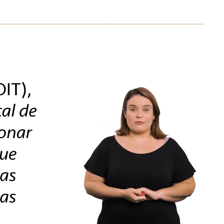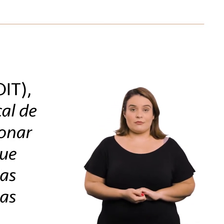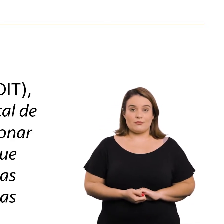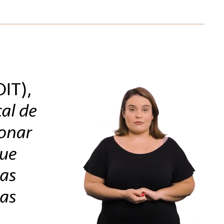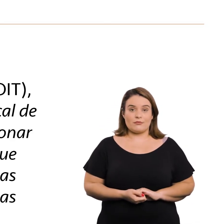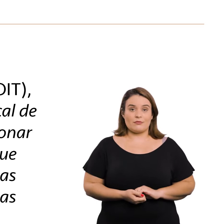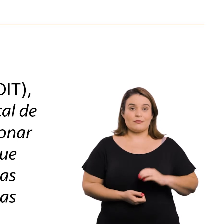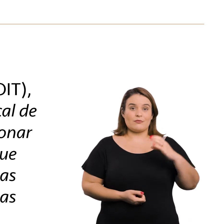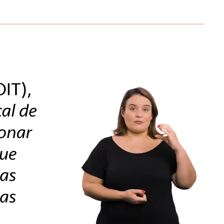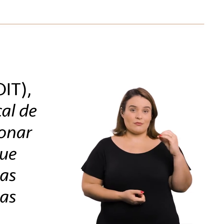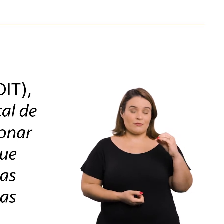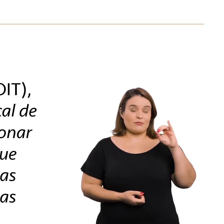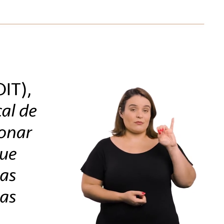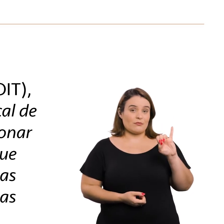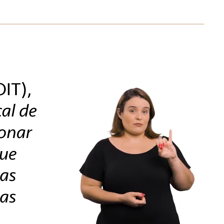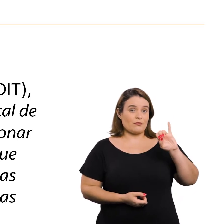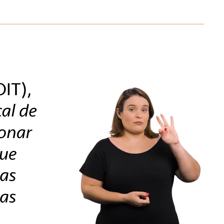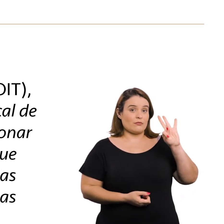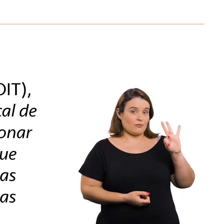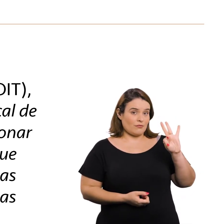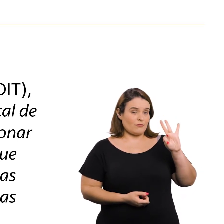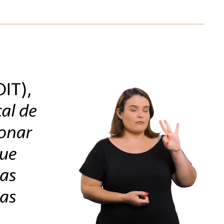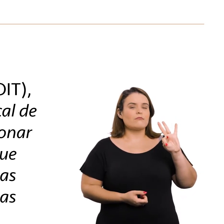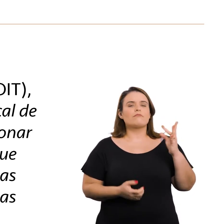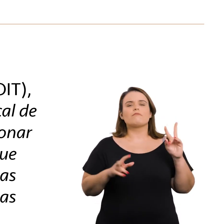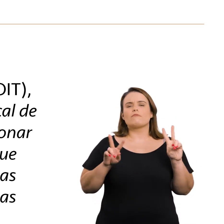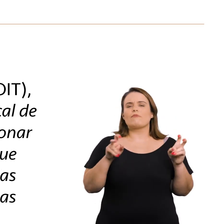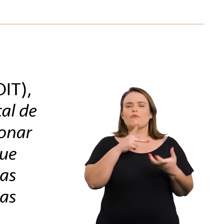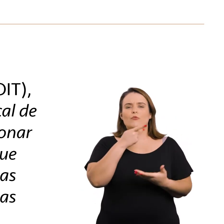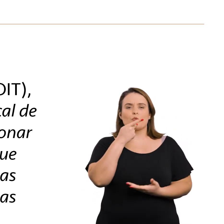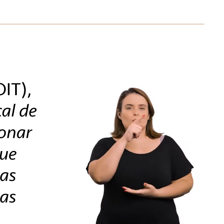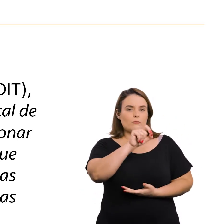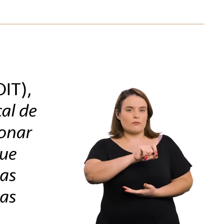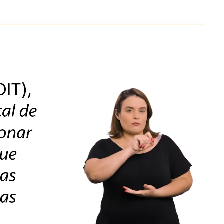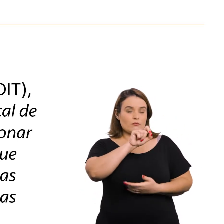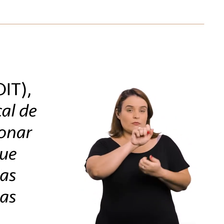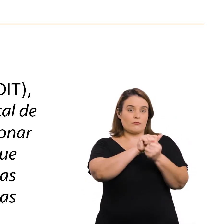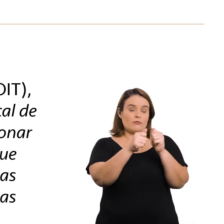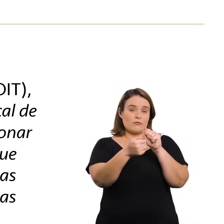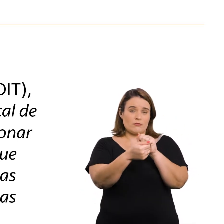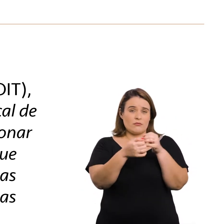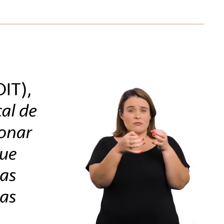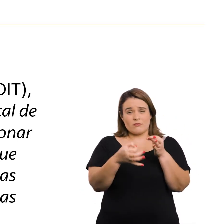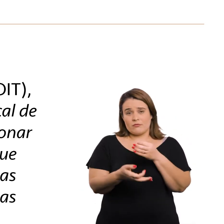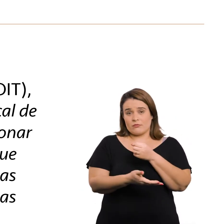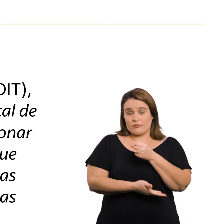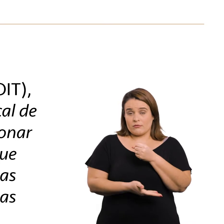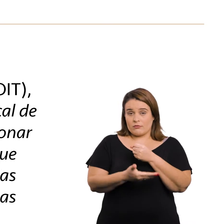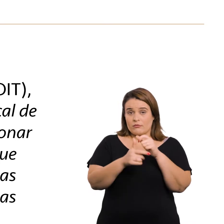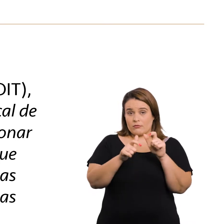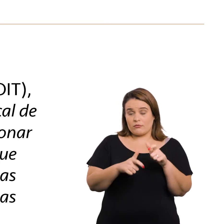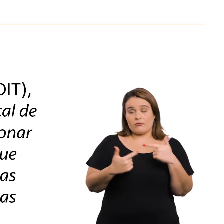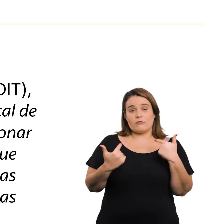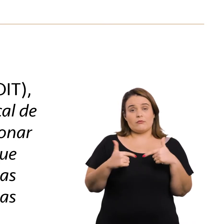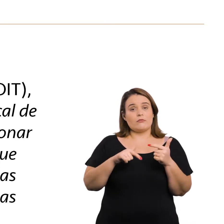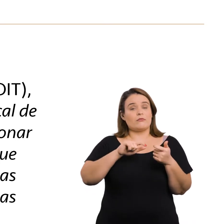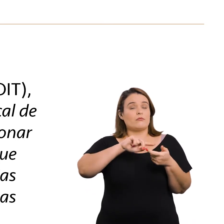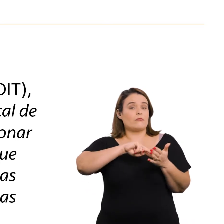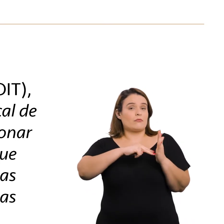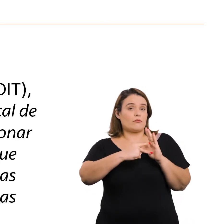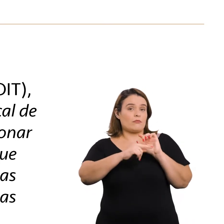Segundo a Organização Internacional do Trabalho, OIT, abre aspas, adaptações razoáveis no local de